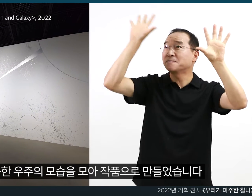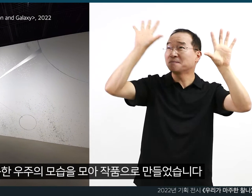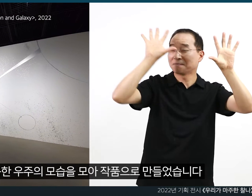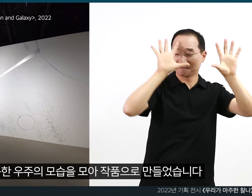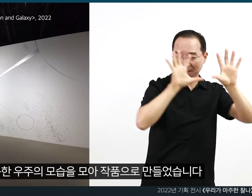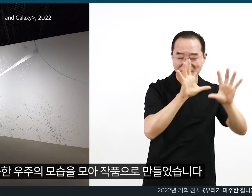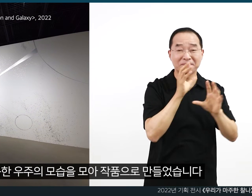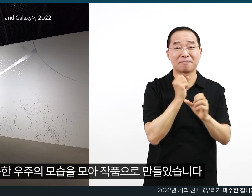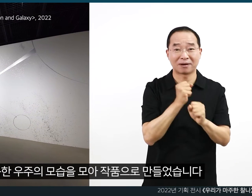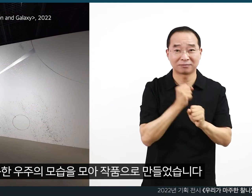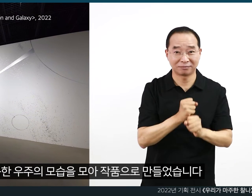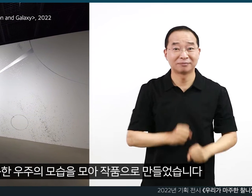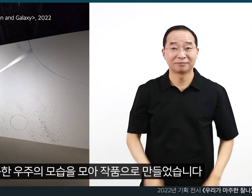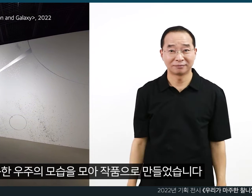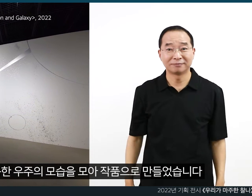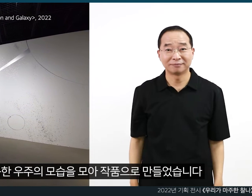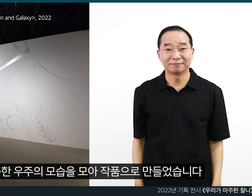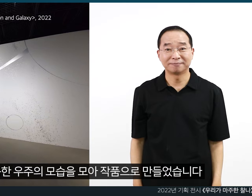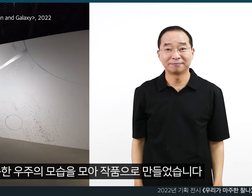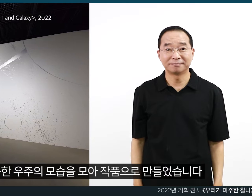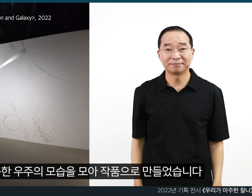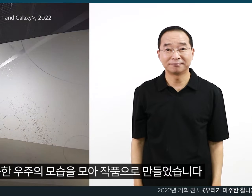작품으로 만들었습니다.